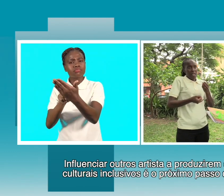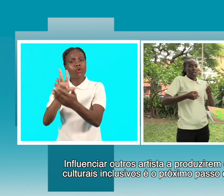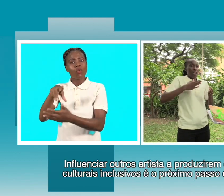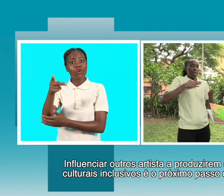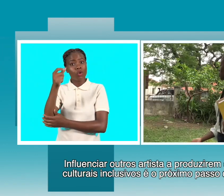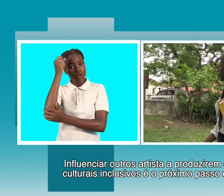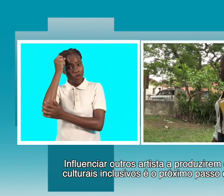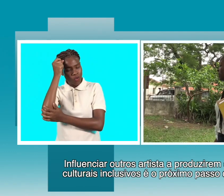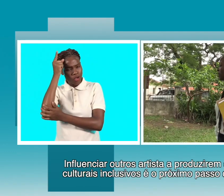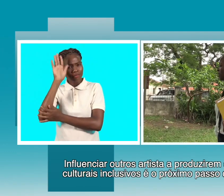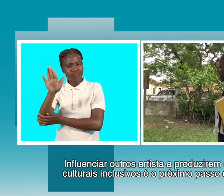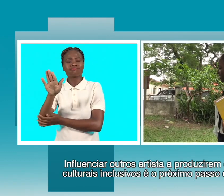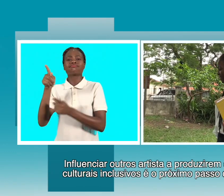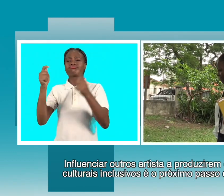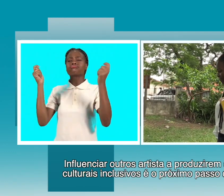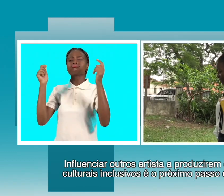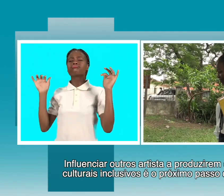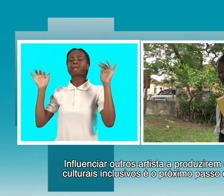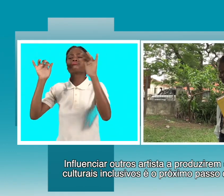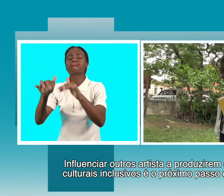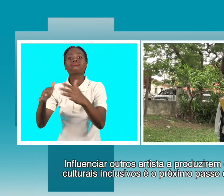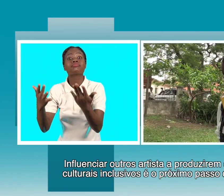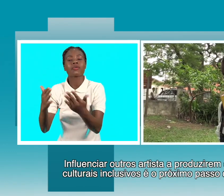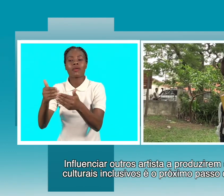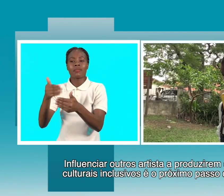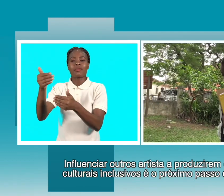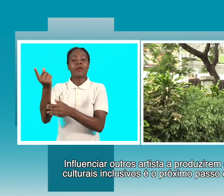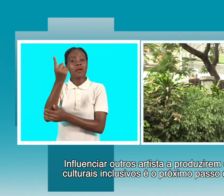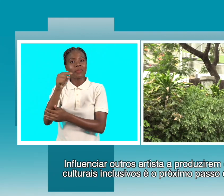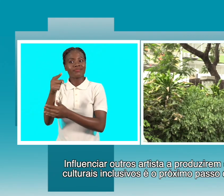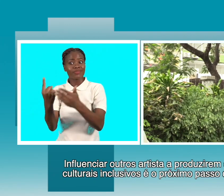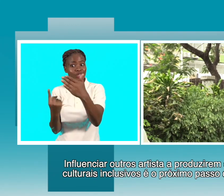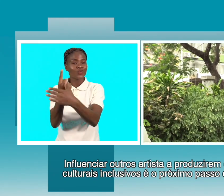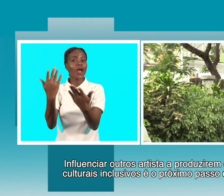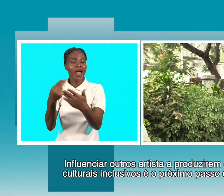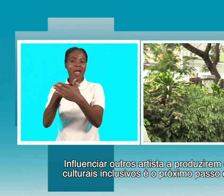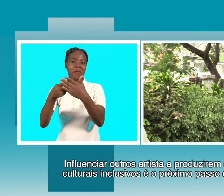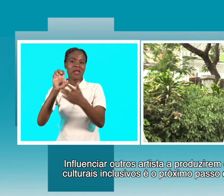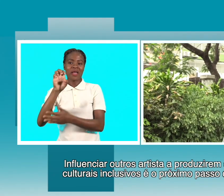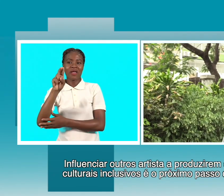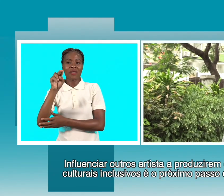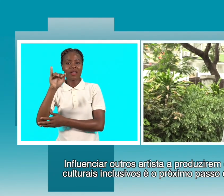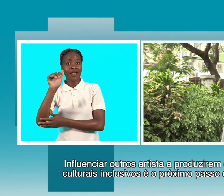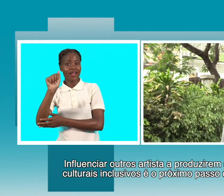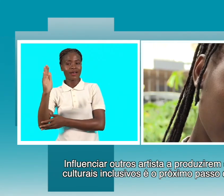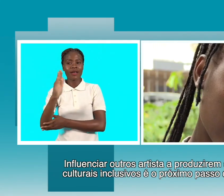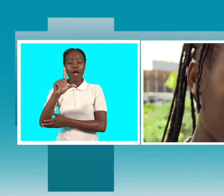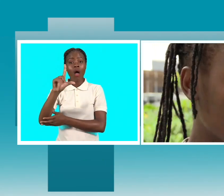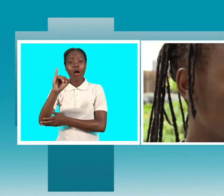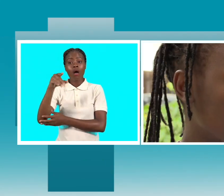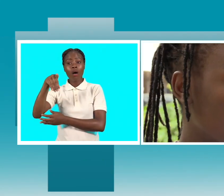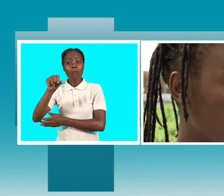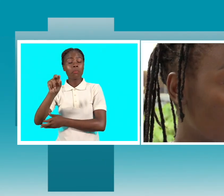Influenciar outros artistas a produzirem obras e eventos culturais inclusivos é o próximo passo da Enelipanga.